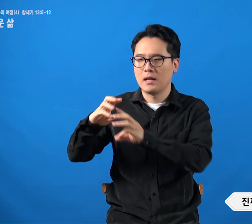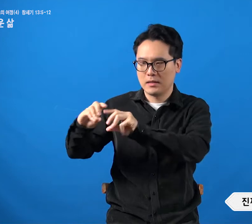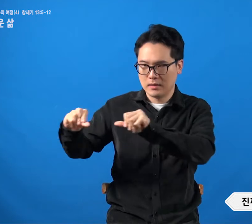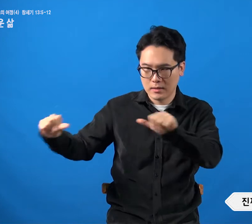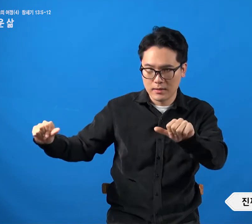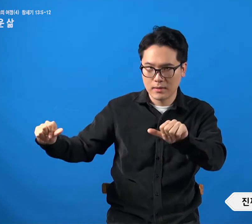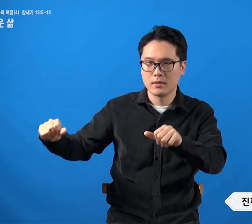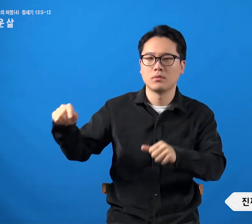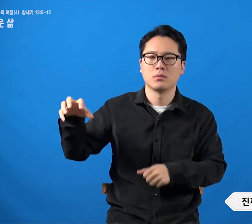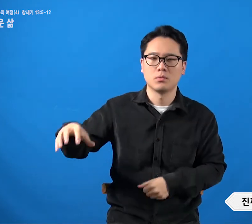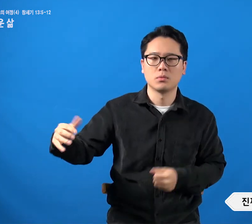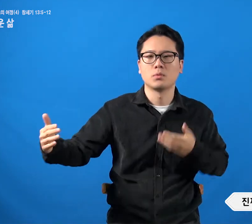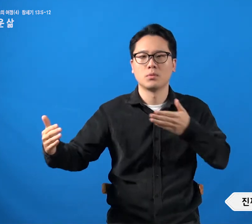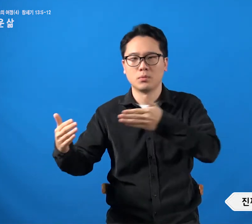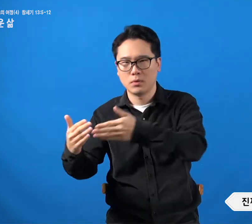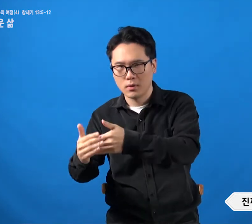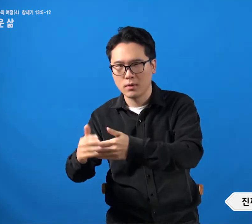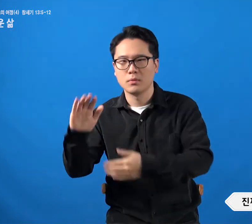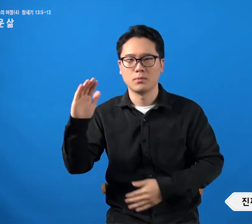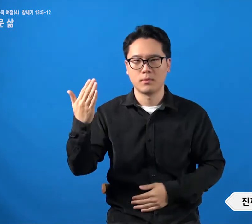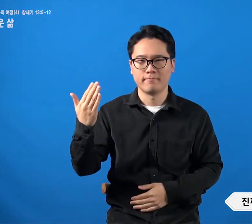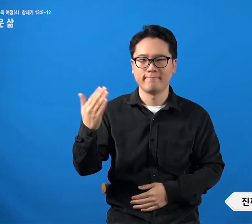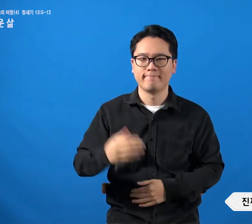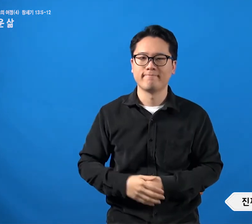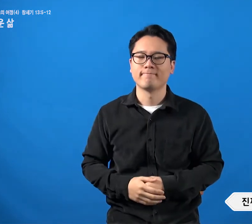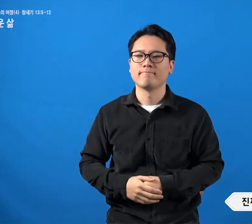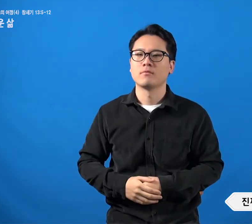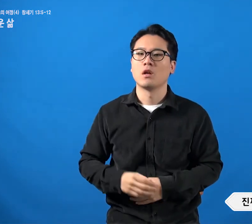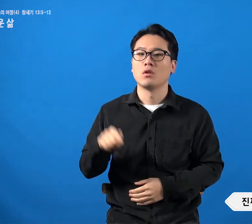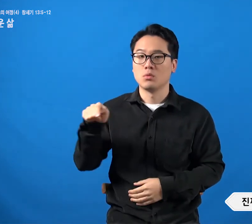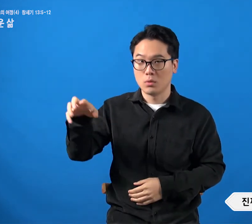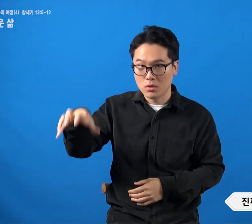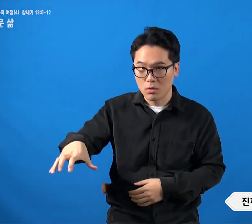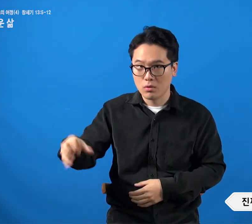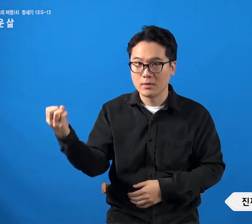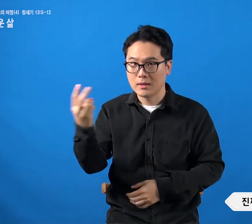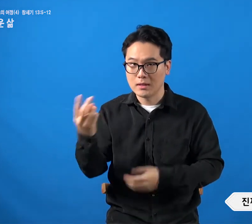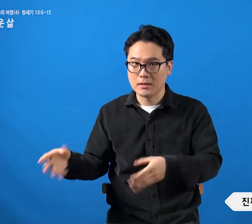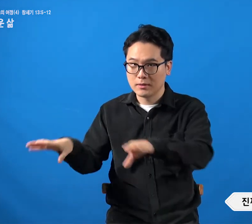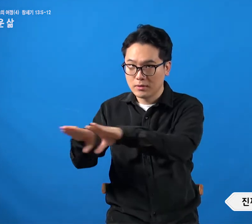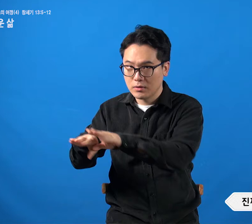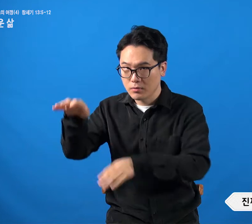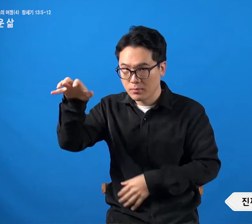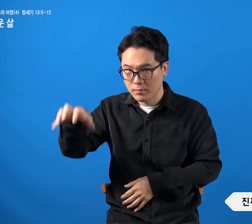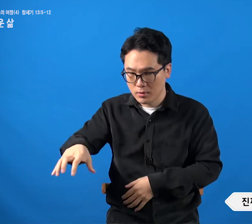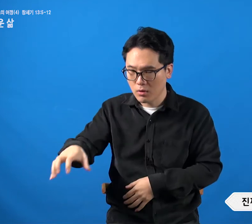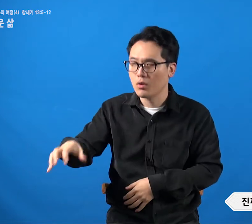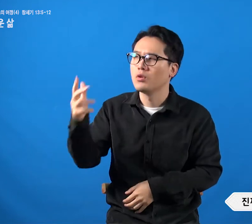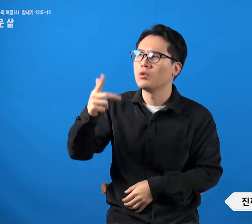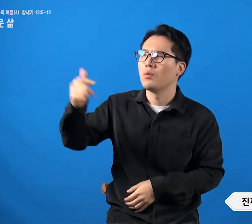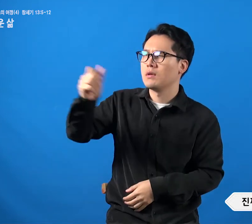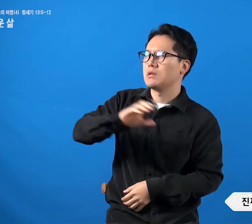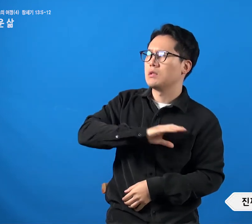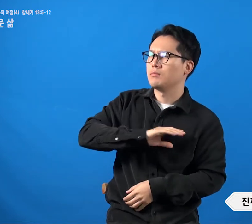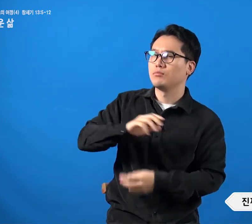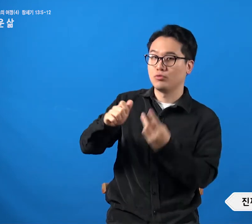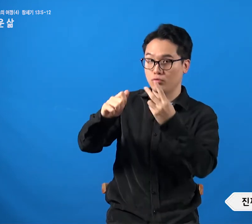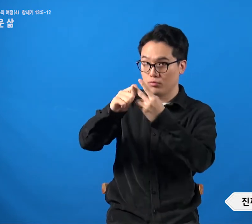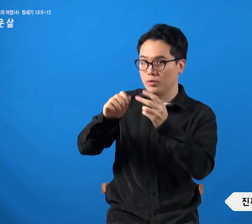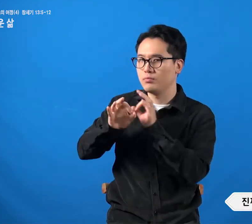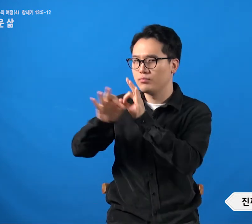쌓았던 제단이 있던 곳에 여호와의 이름을 두 번째로 부릅니다. 그때는 자기의 연약함과 다시